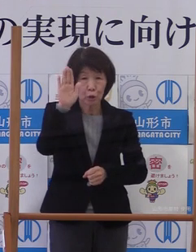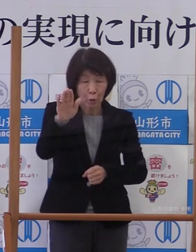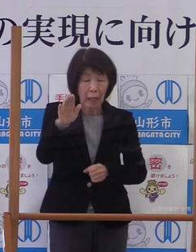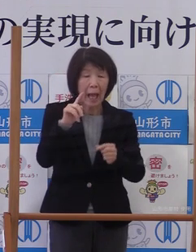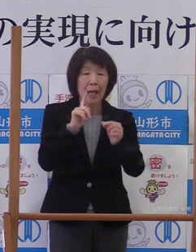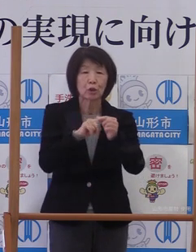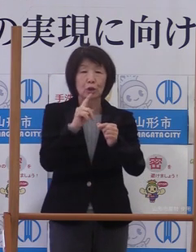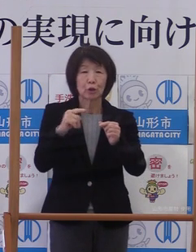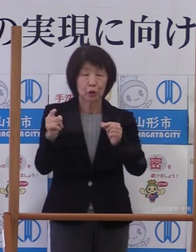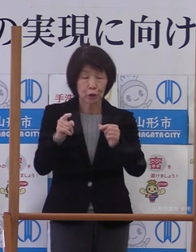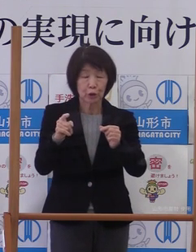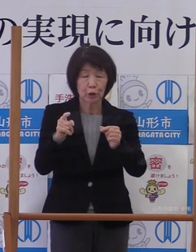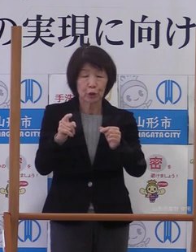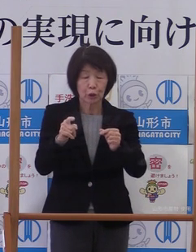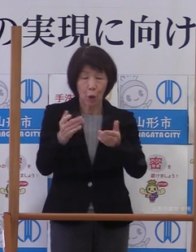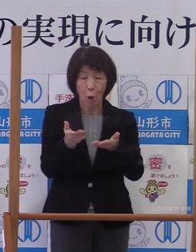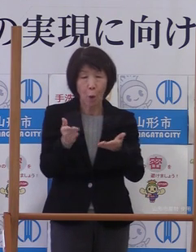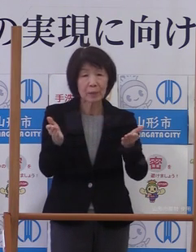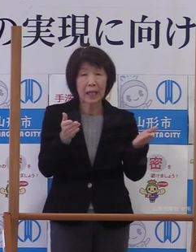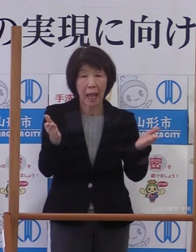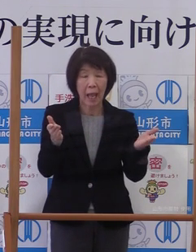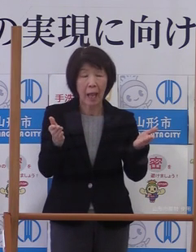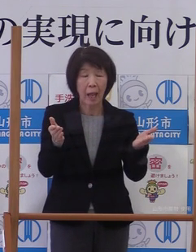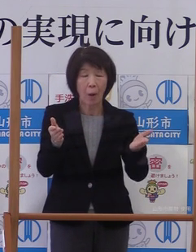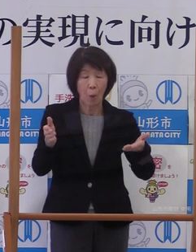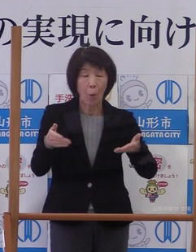心市街地を牽引する地域となるよう、